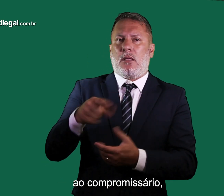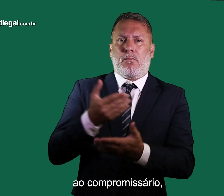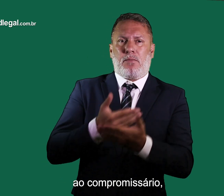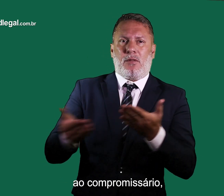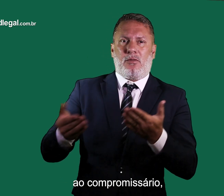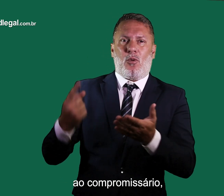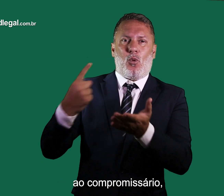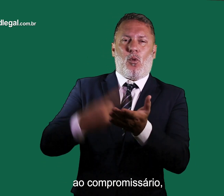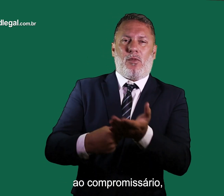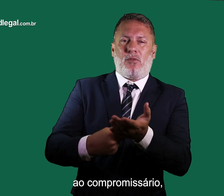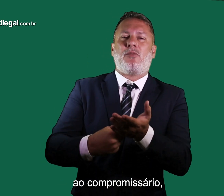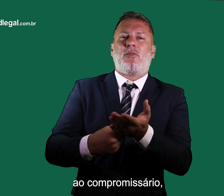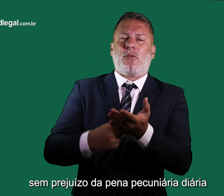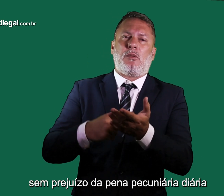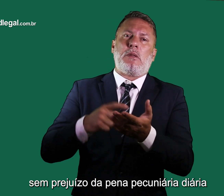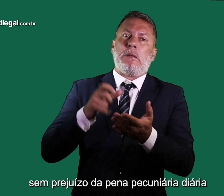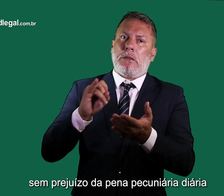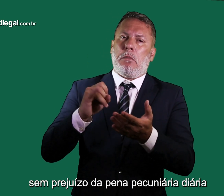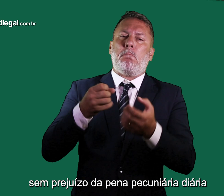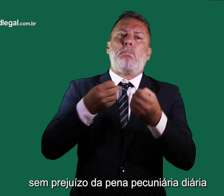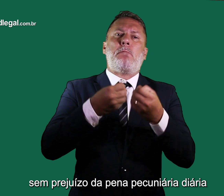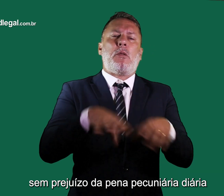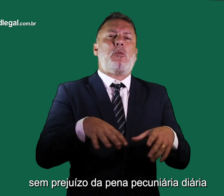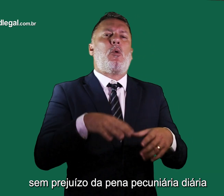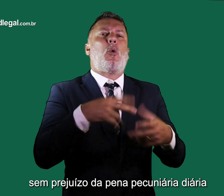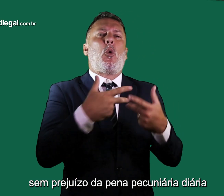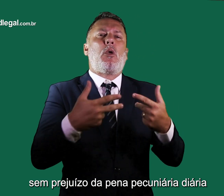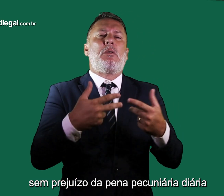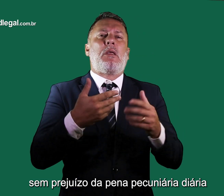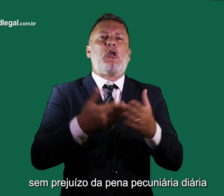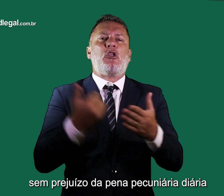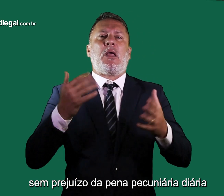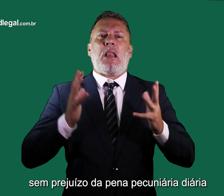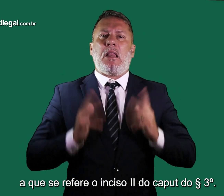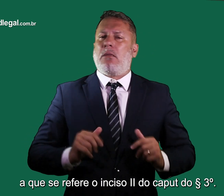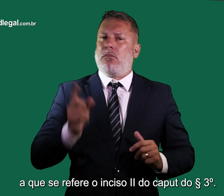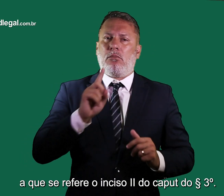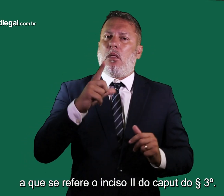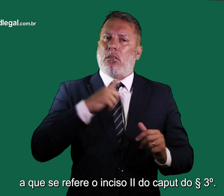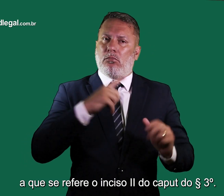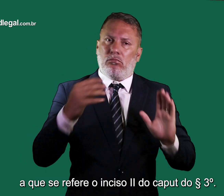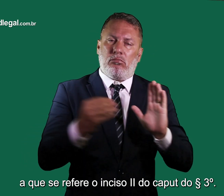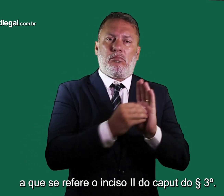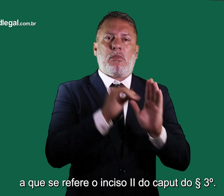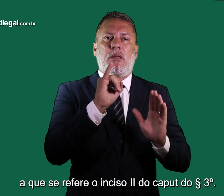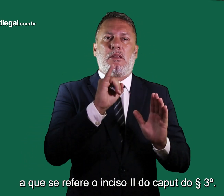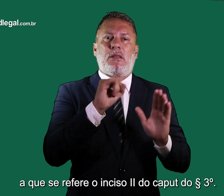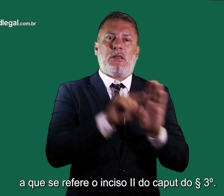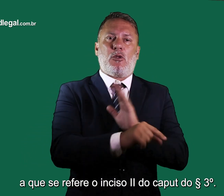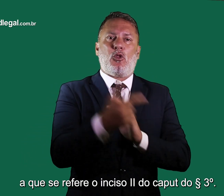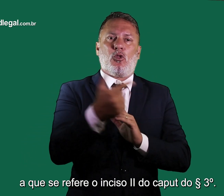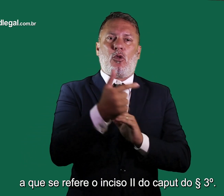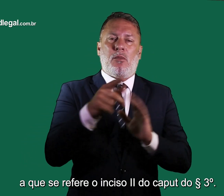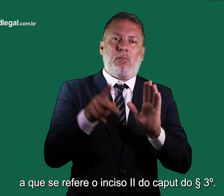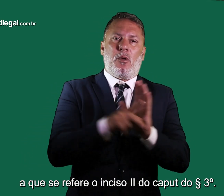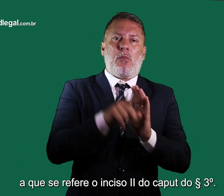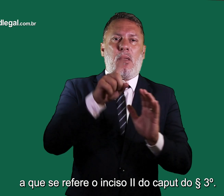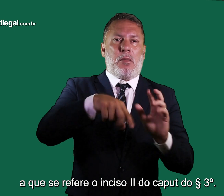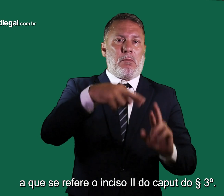ao compromissário, sem prejuízo da pena pecuniária diária a que se refere o inciso 2 do caput do parágrafo